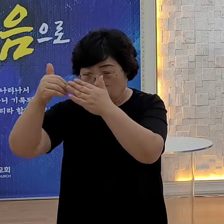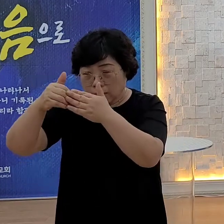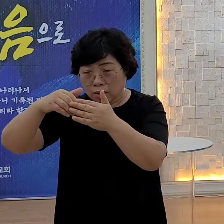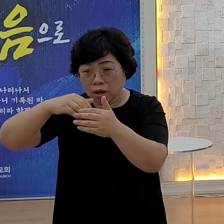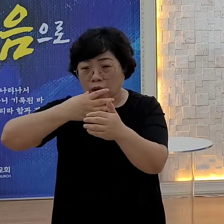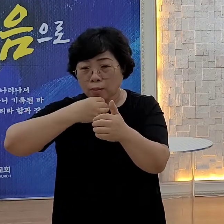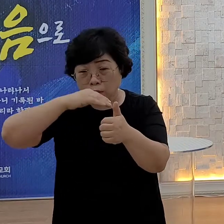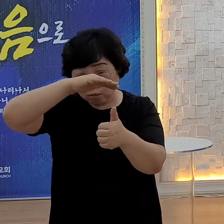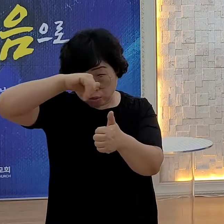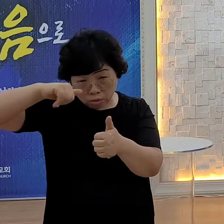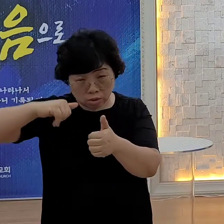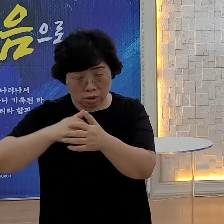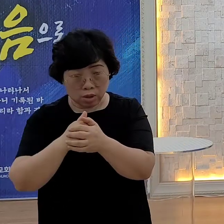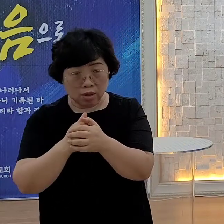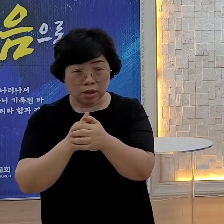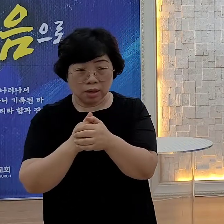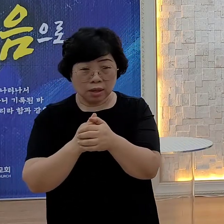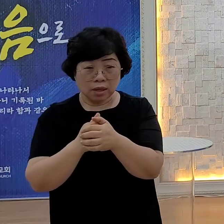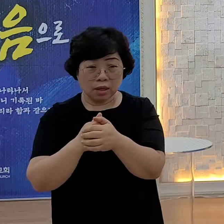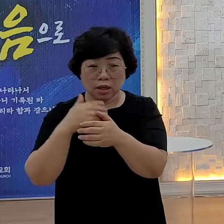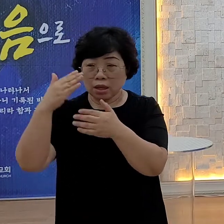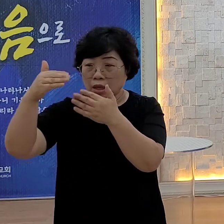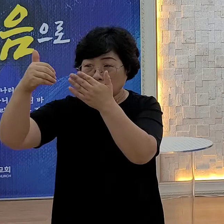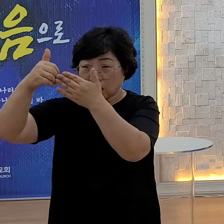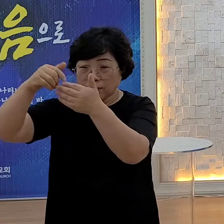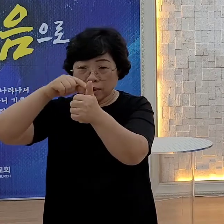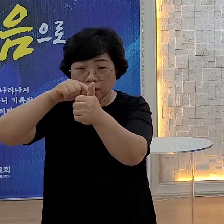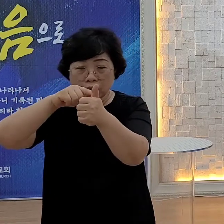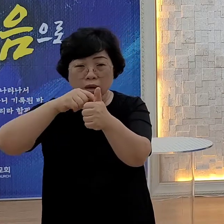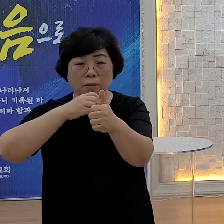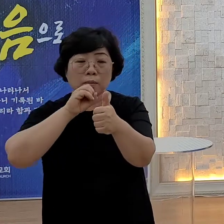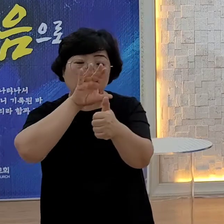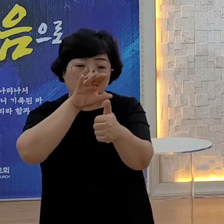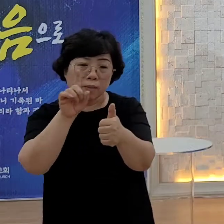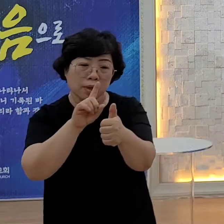불러내셨어요. 내가 너에게 많은 후손을 주겠다.